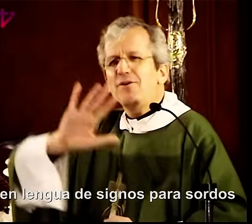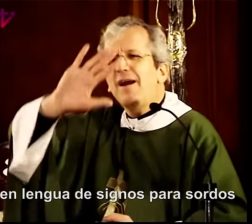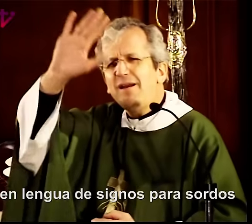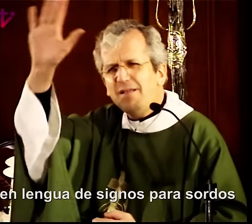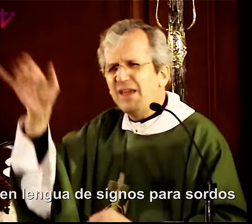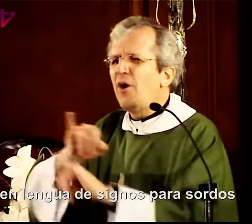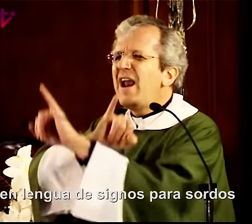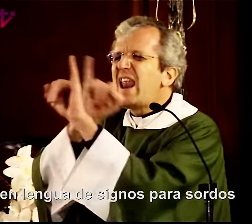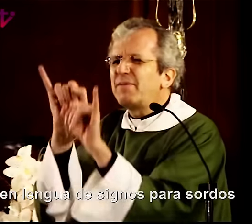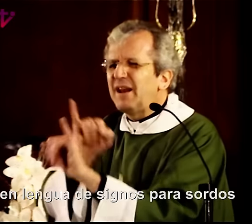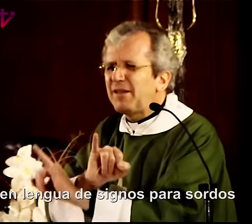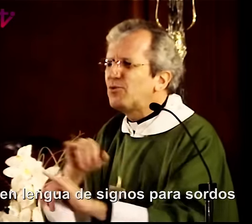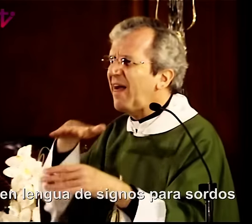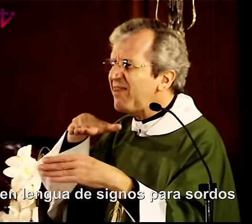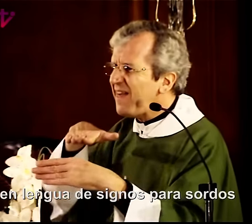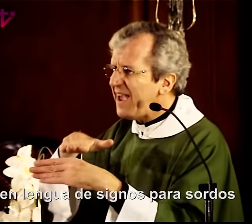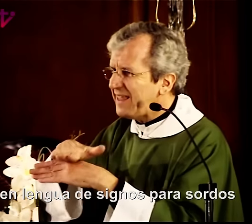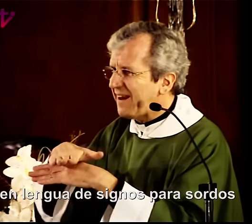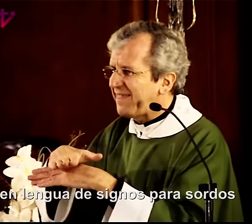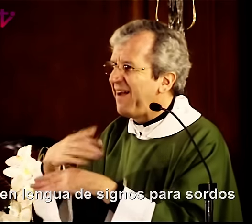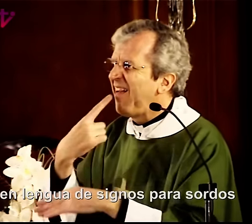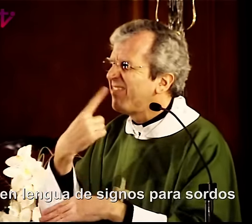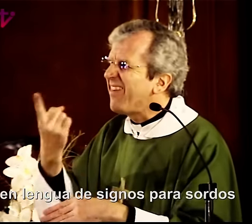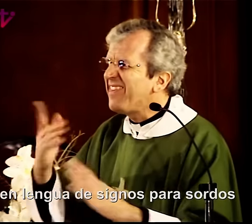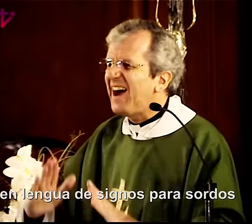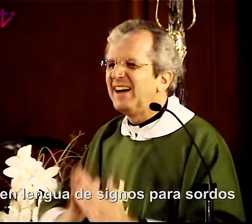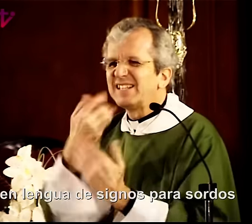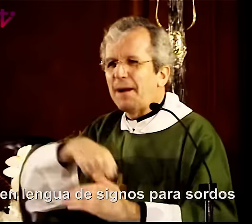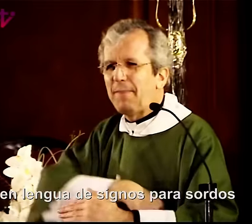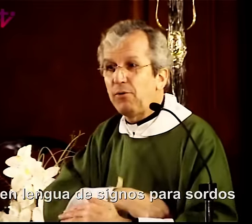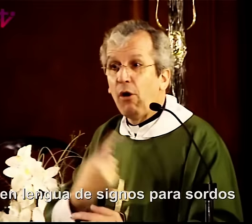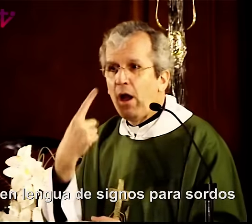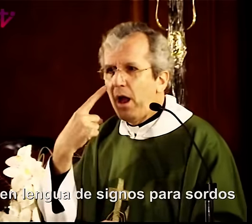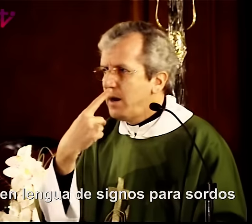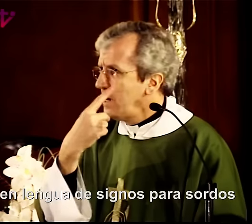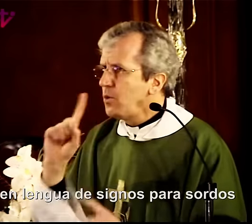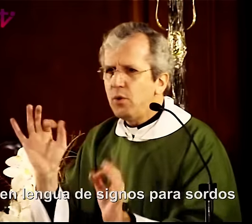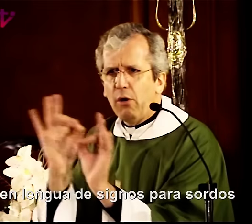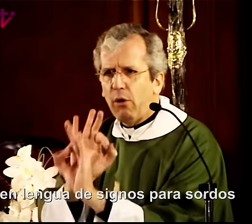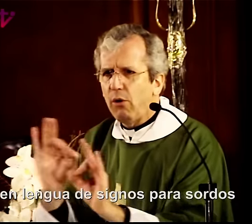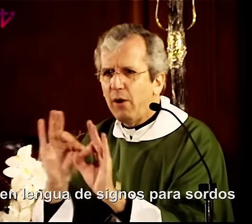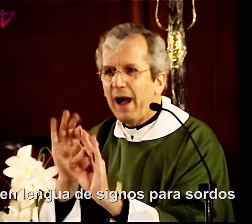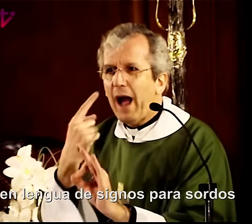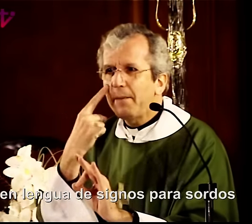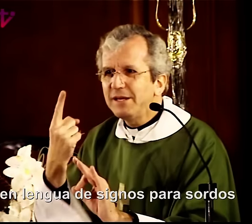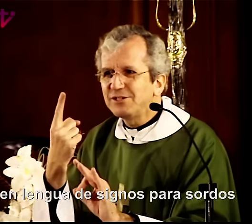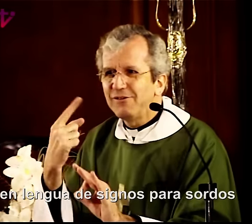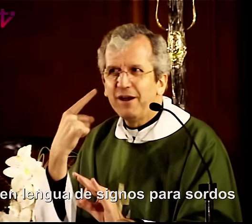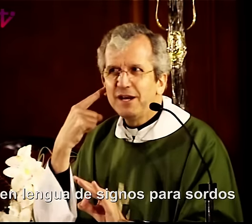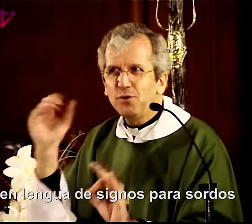en el cielo, la bienaventuranza eterna. Decía San Pablo, ningún ojo ha visto, ningún